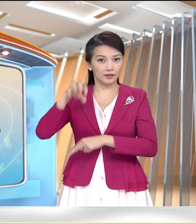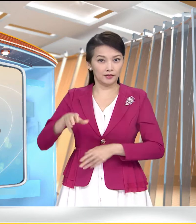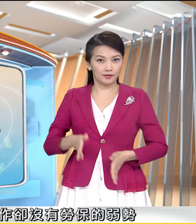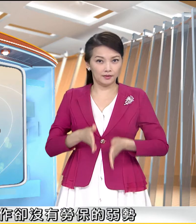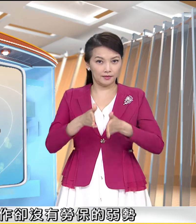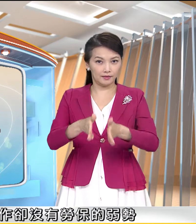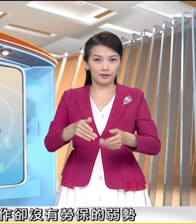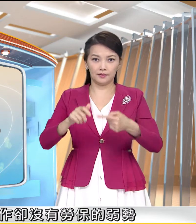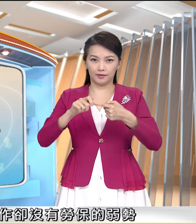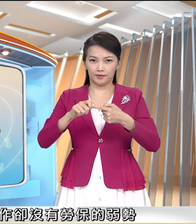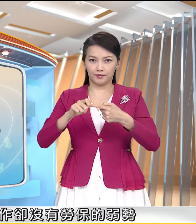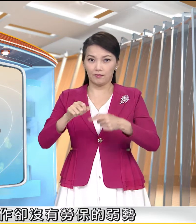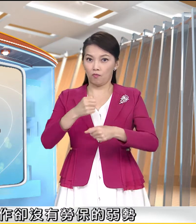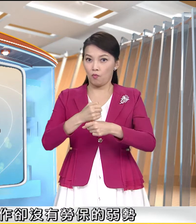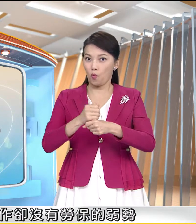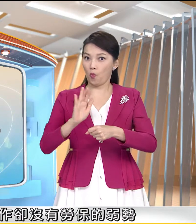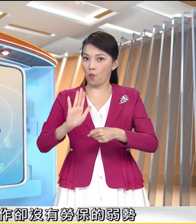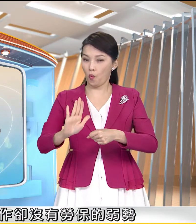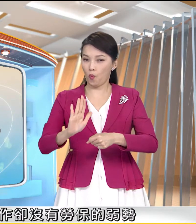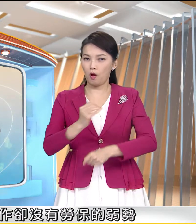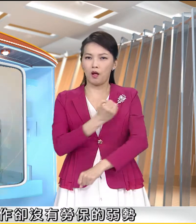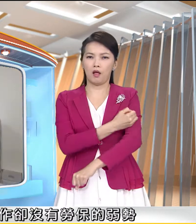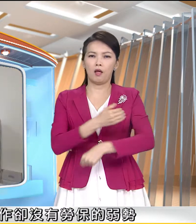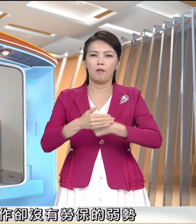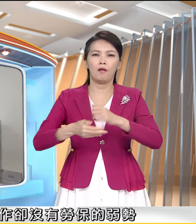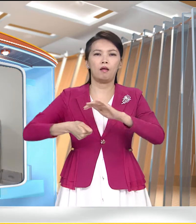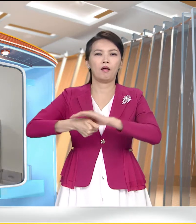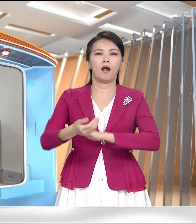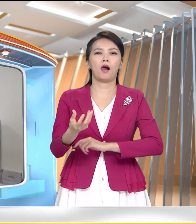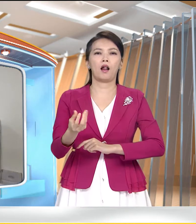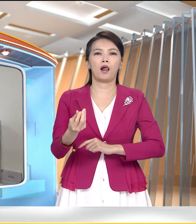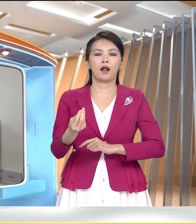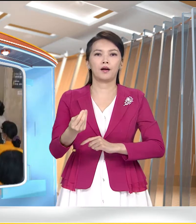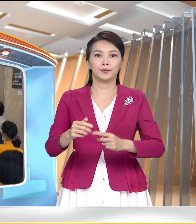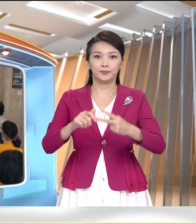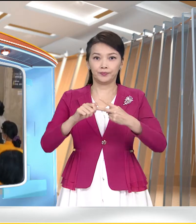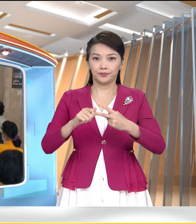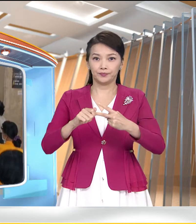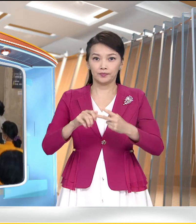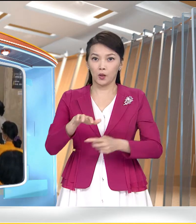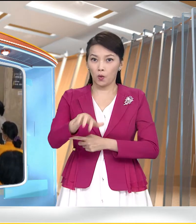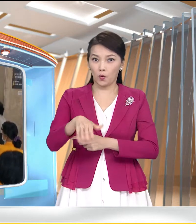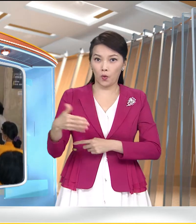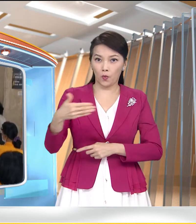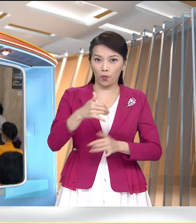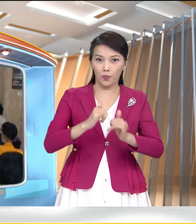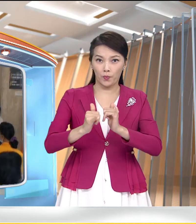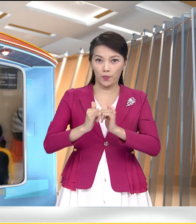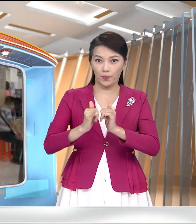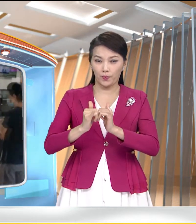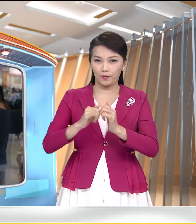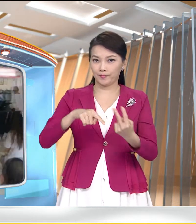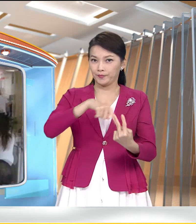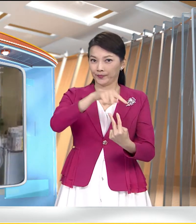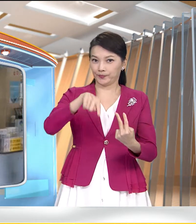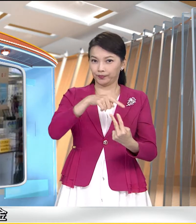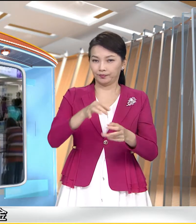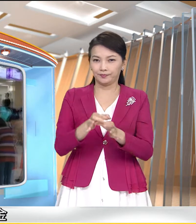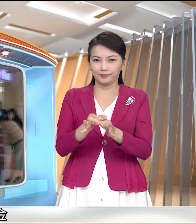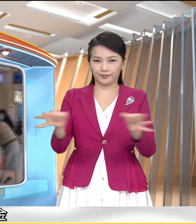行政院对于有工作却没有劳保的弱势，还有农渔民，在排付条款之下发